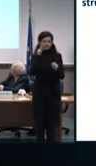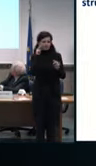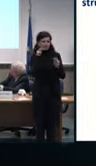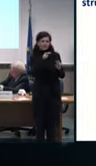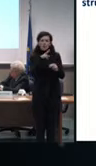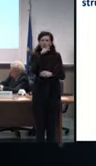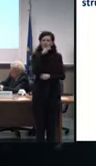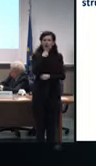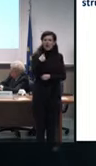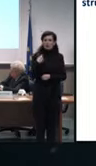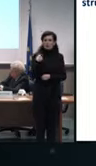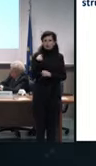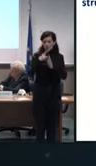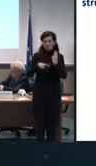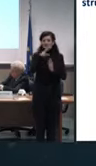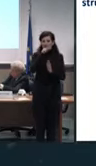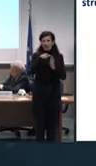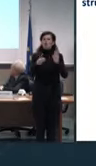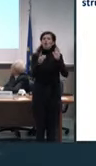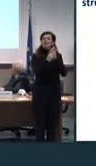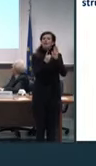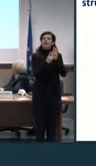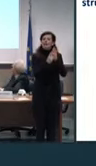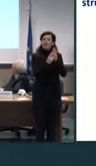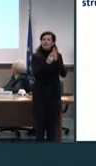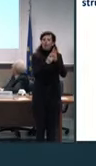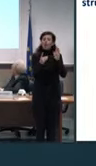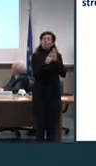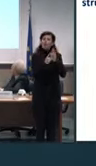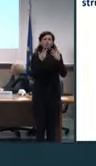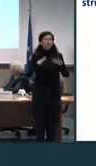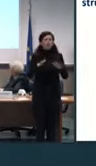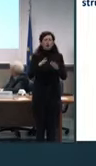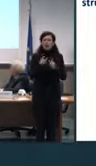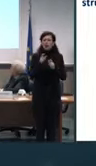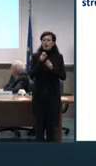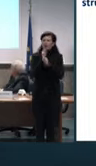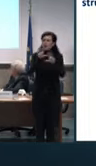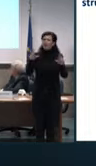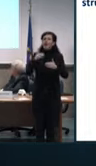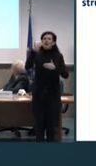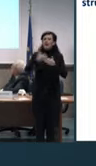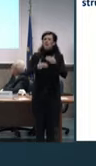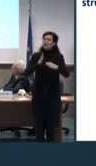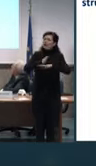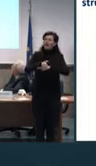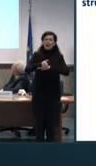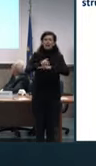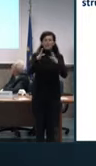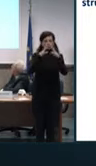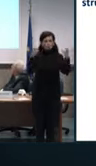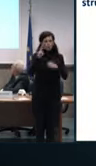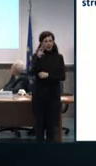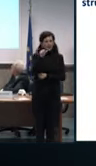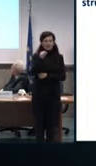fatti a marzo da subito era stato posto un limite all'ingresso delle visite in queste strutture proprio perché consapevoli